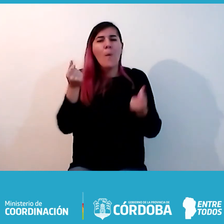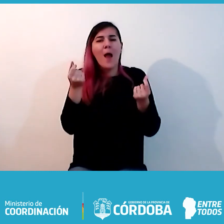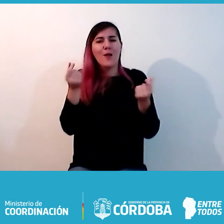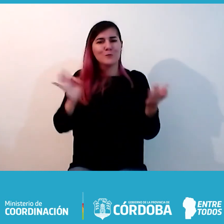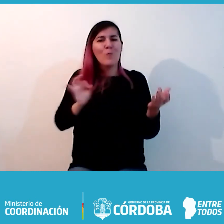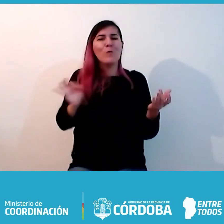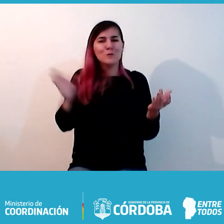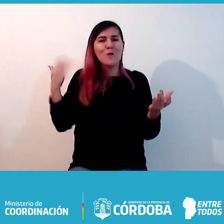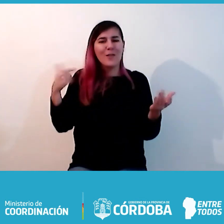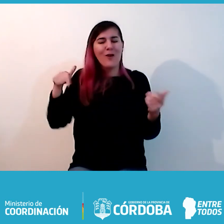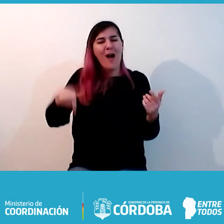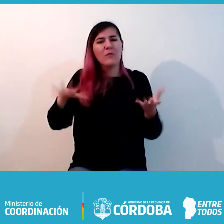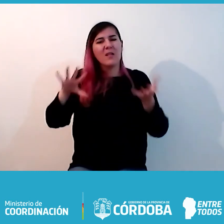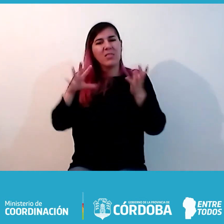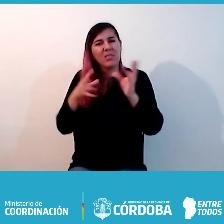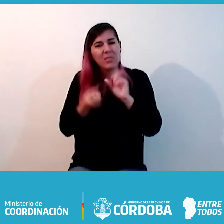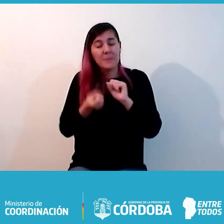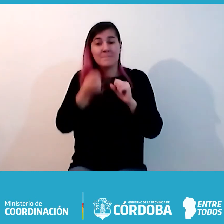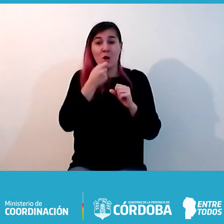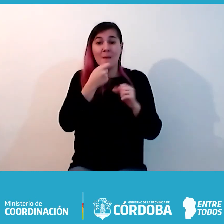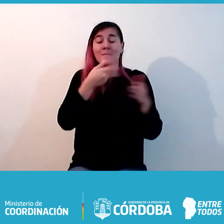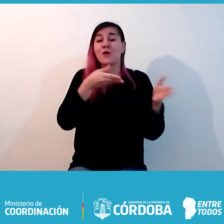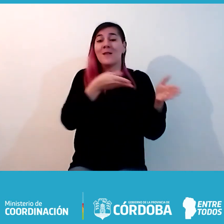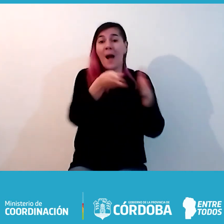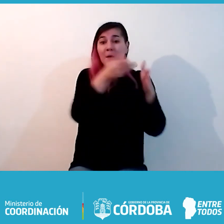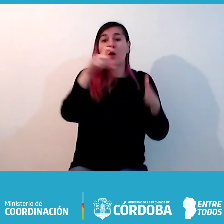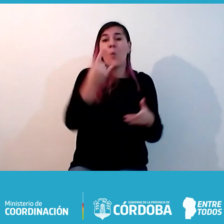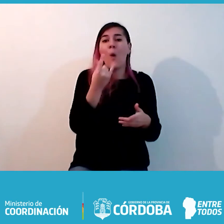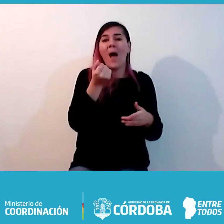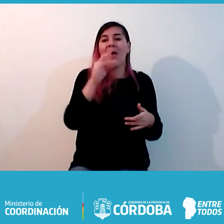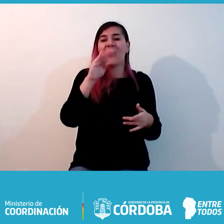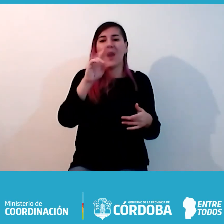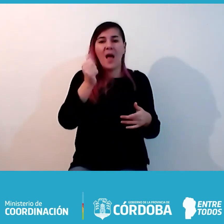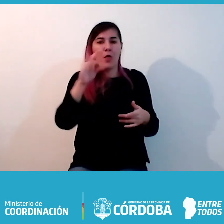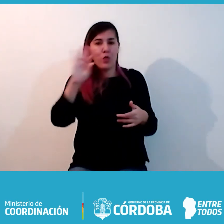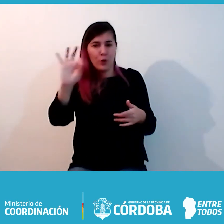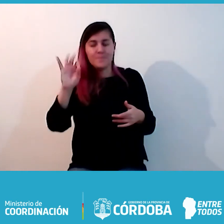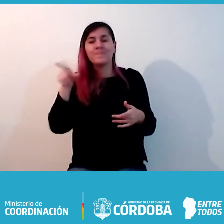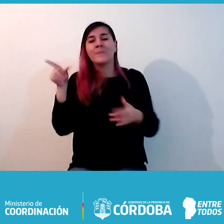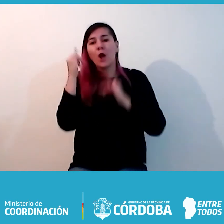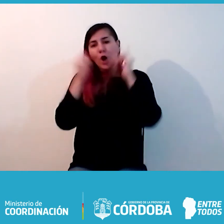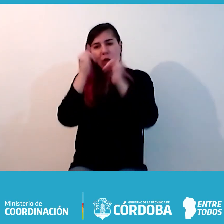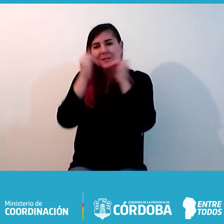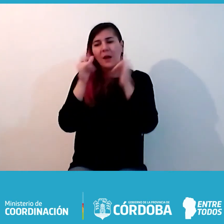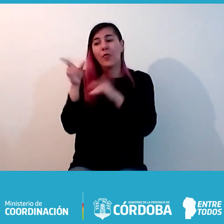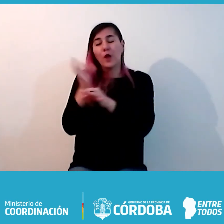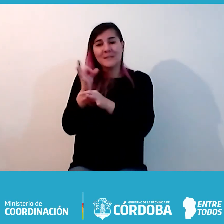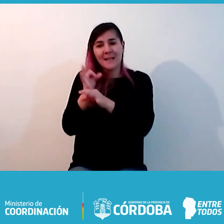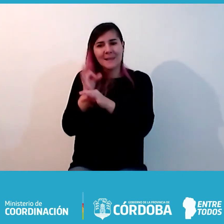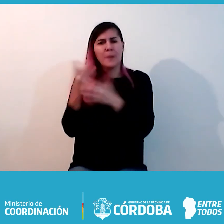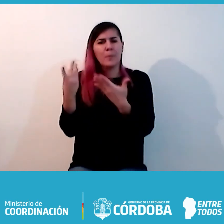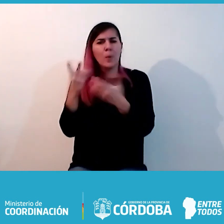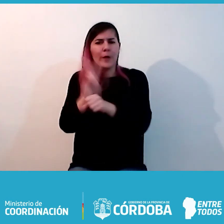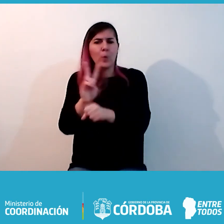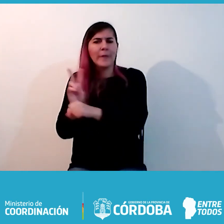durante tantos años, por ejemplo, con lo del Camino al Cuadrado. Procede a contar que es docente, donde pudo sostener proyectos sobre el